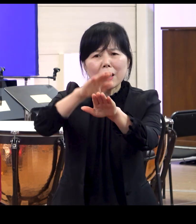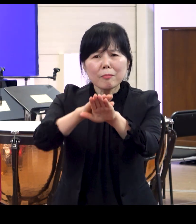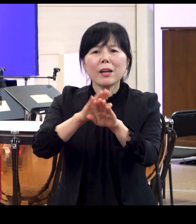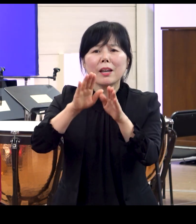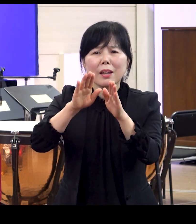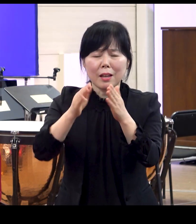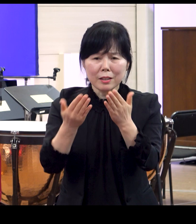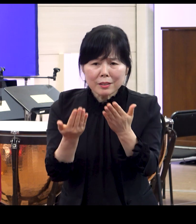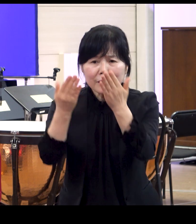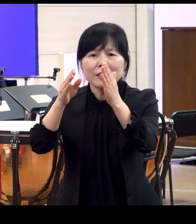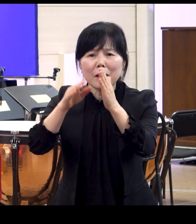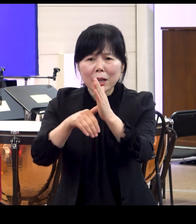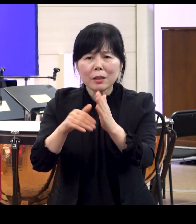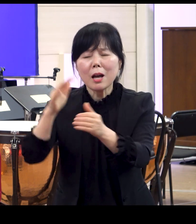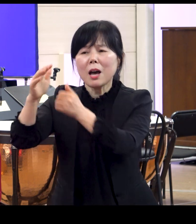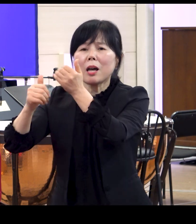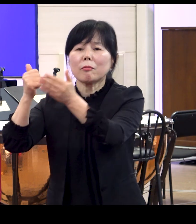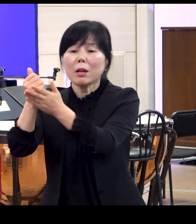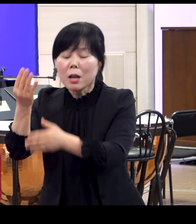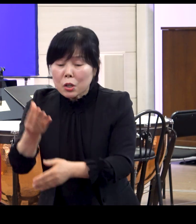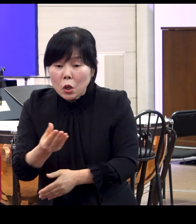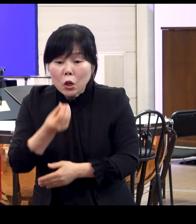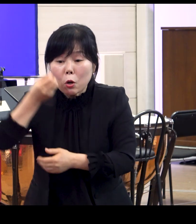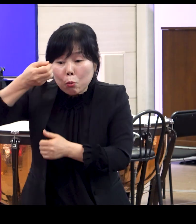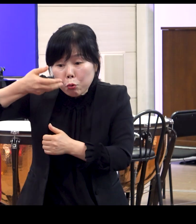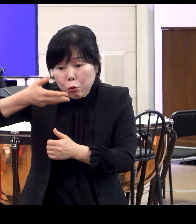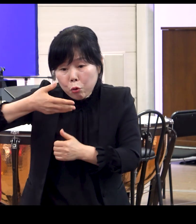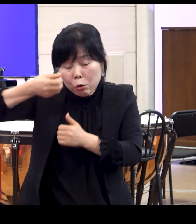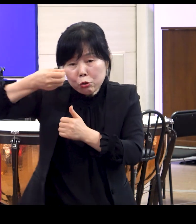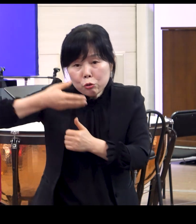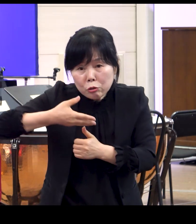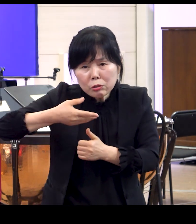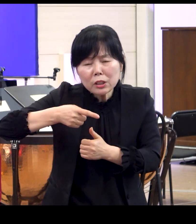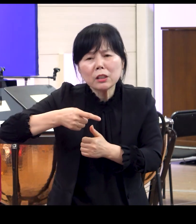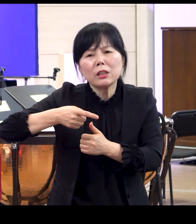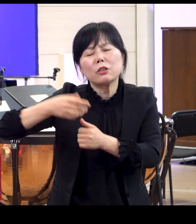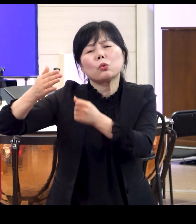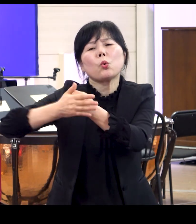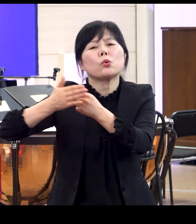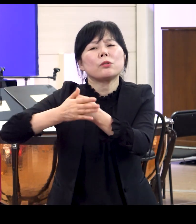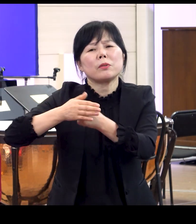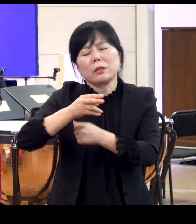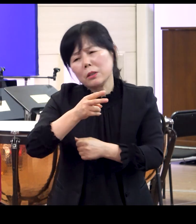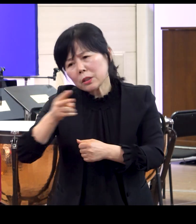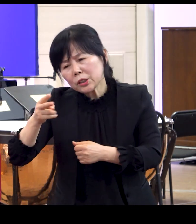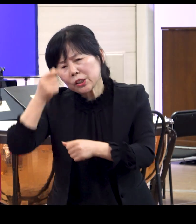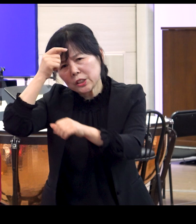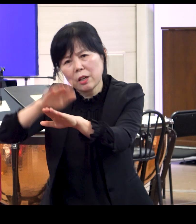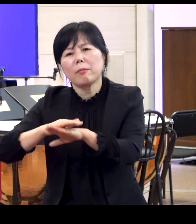예배 때마다 나에게 생기를 불어넣으시는 역사가 있어야 그게 예배죠.